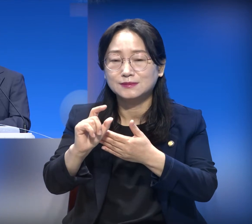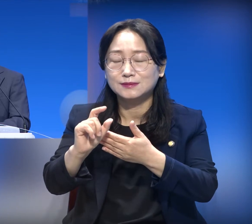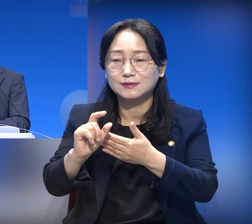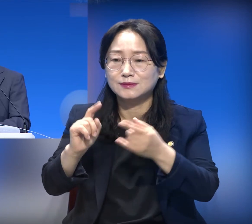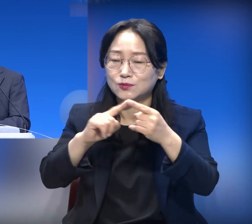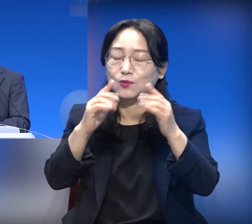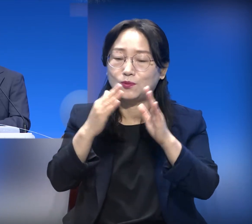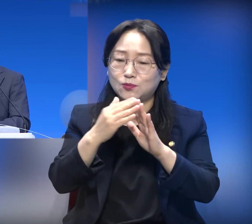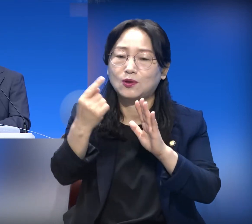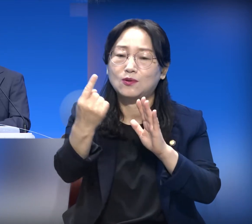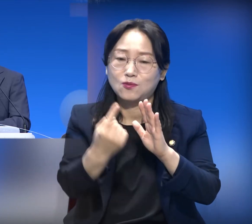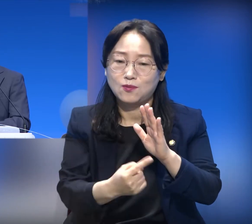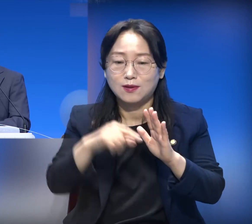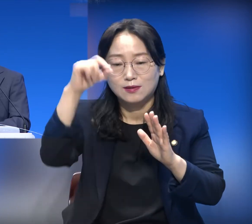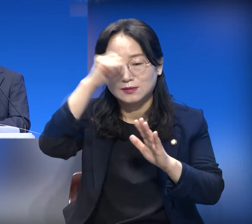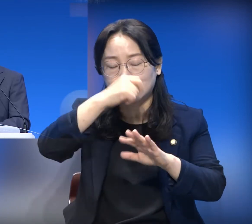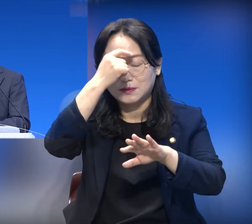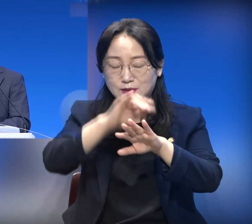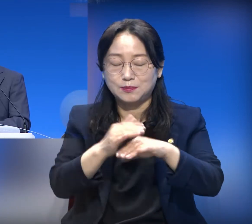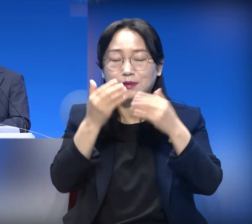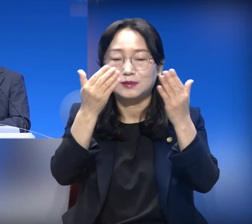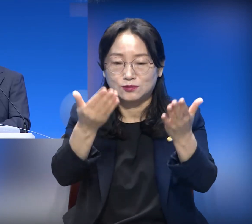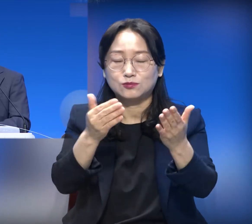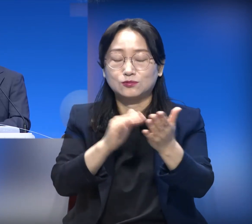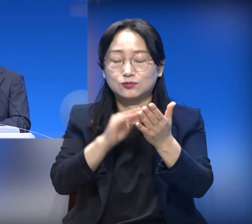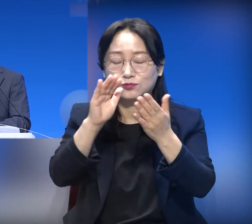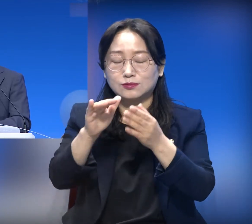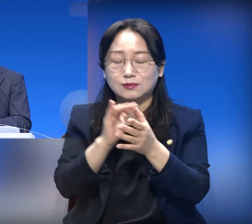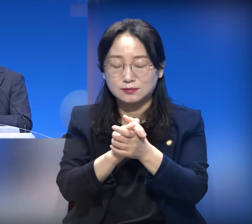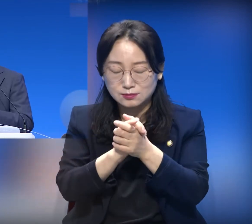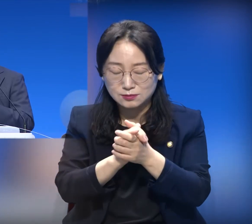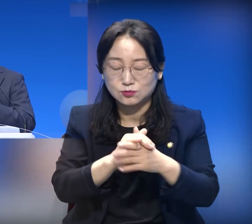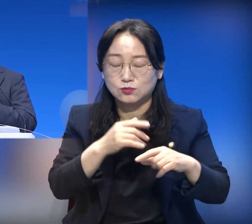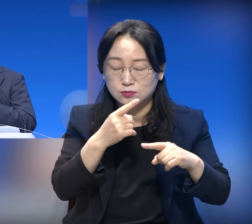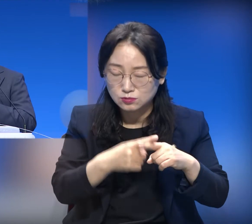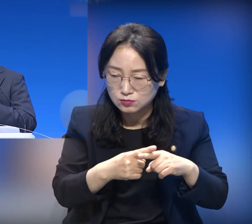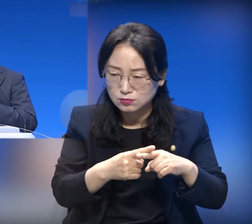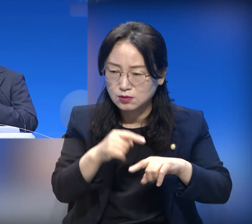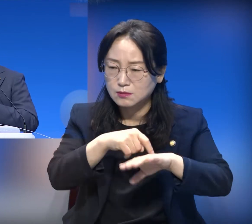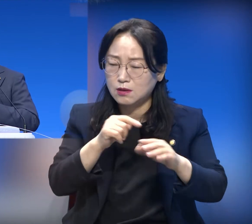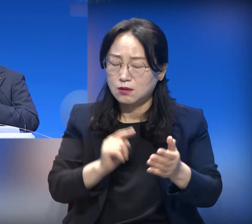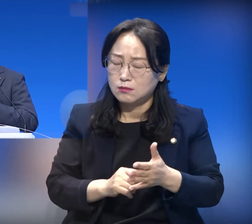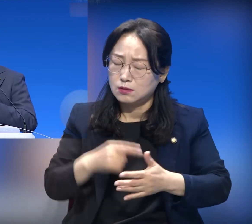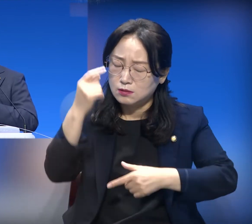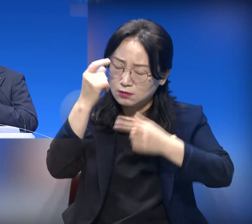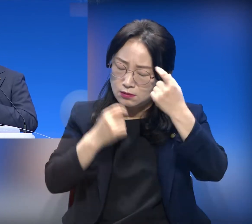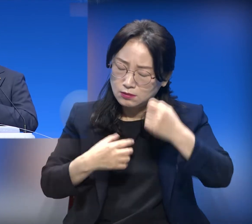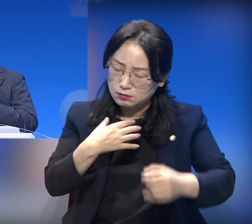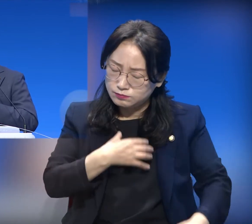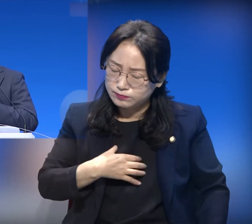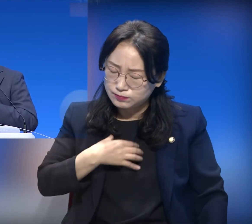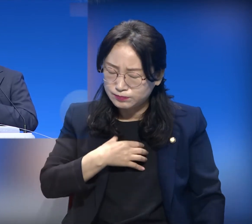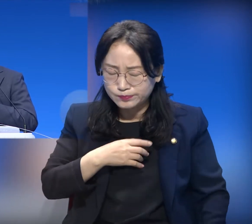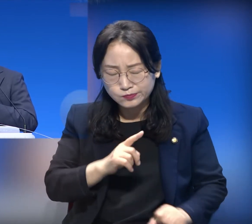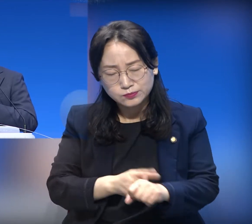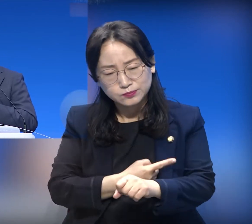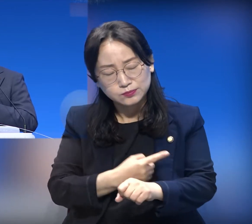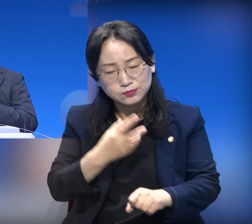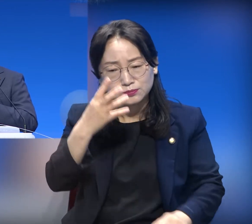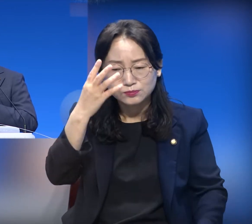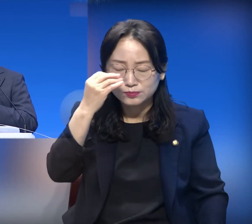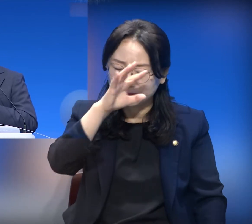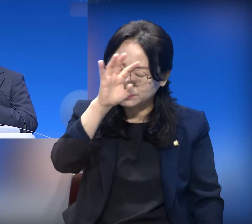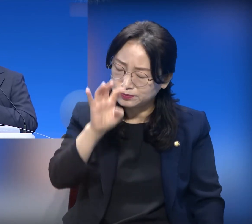교회에 나와서 새벽 기도를 드리고 기도를 하는데 마음이 참 슬펐습니다. 왜 이렇게 마음이